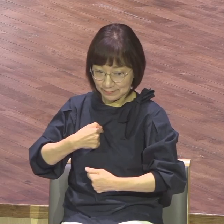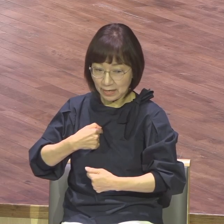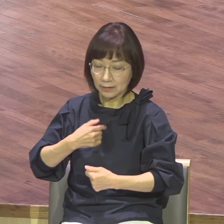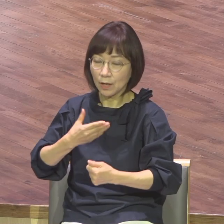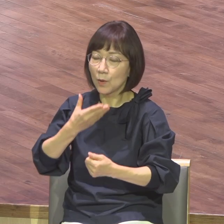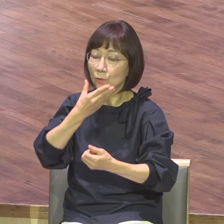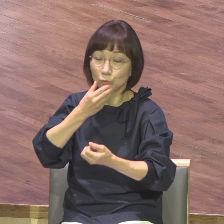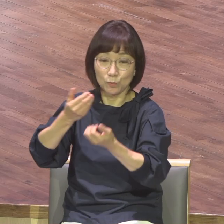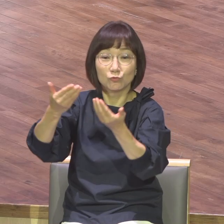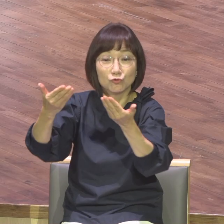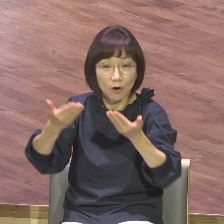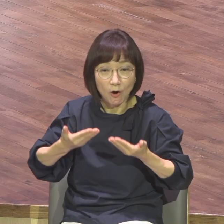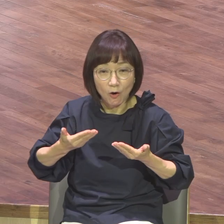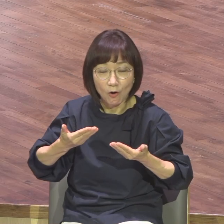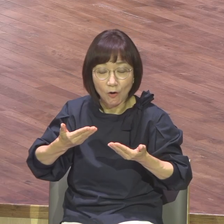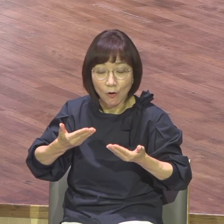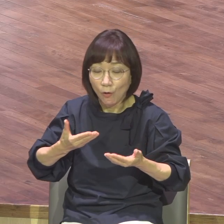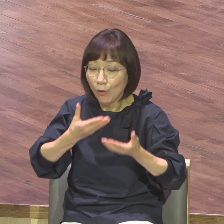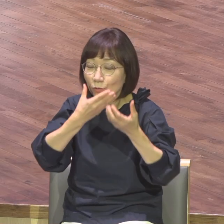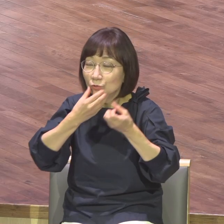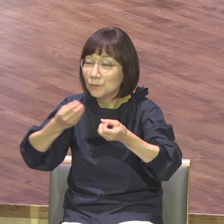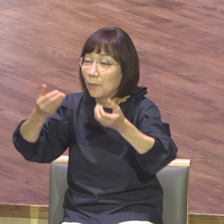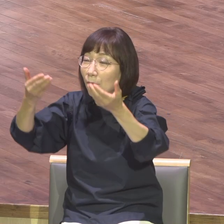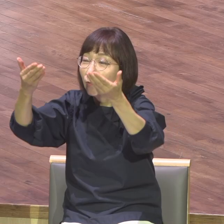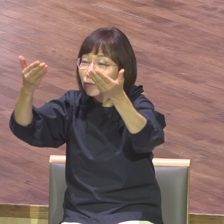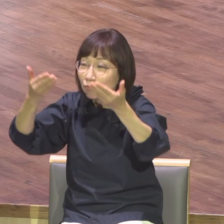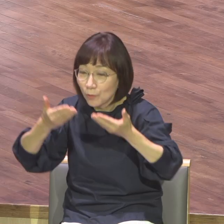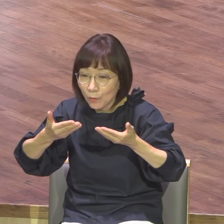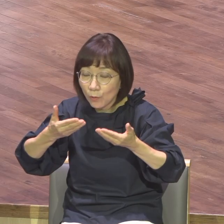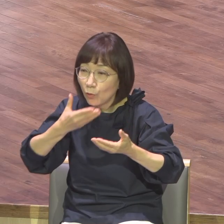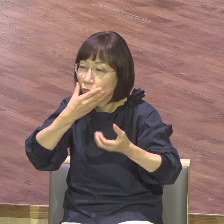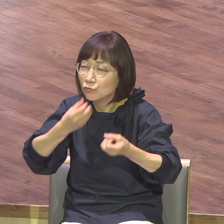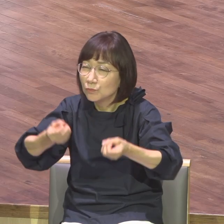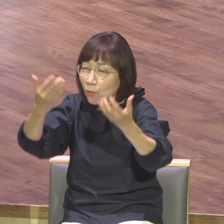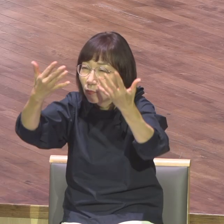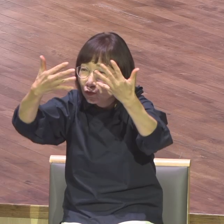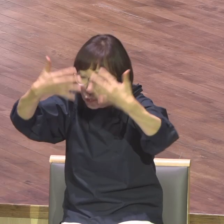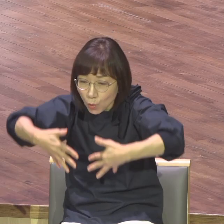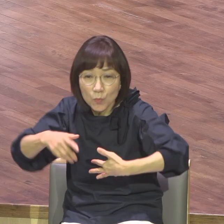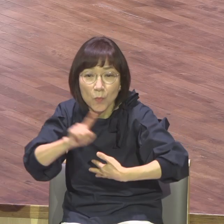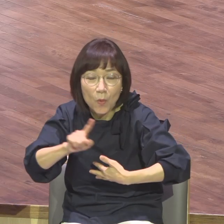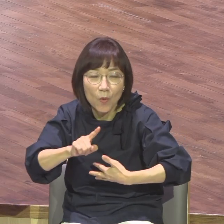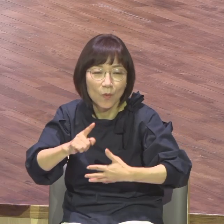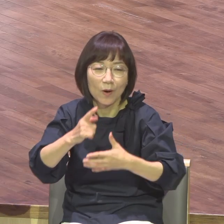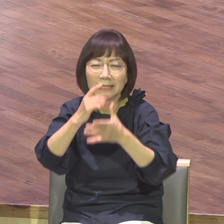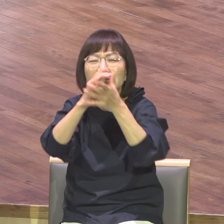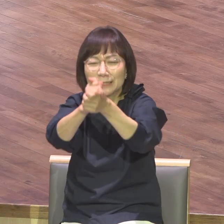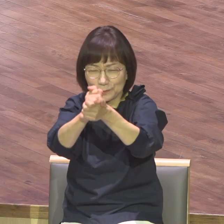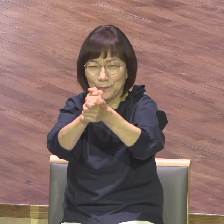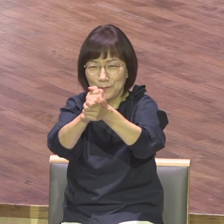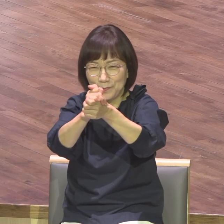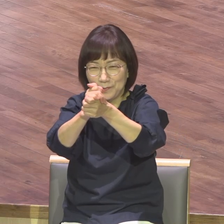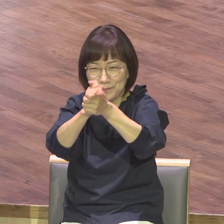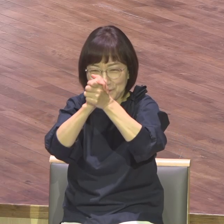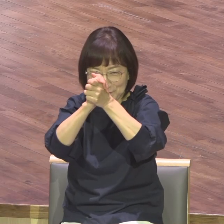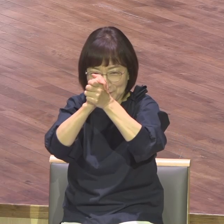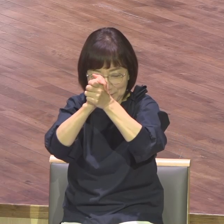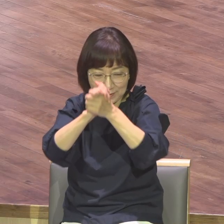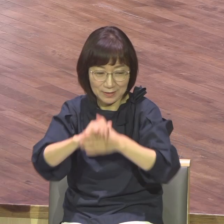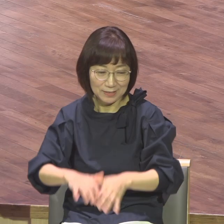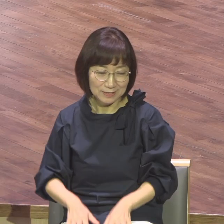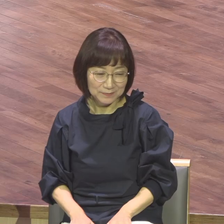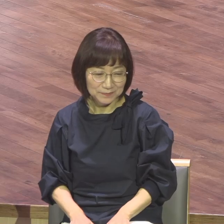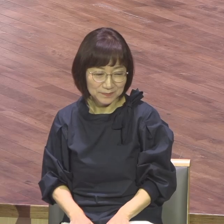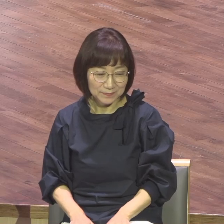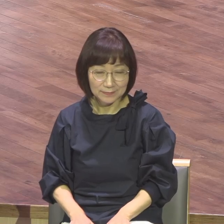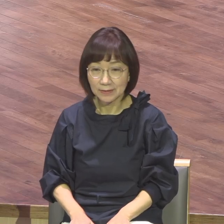통로가 뭐냐. 기도하는 기쁨. 이렇게 기도를 강조하는 이유가 있어요. 왜냐